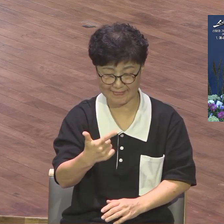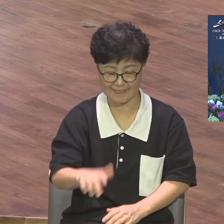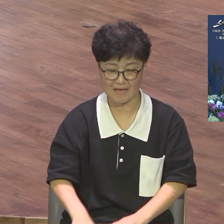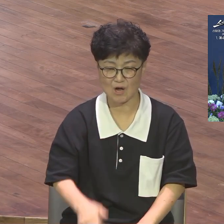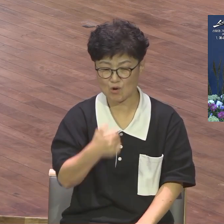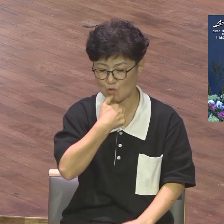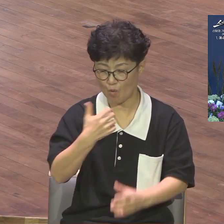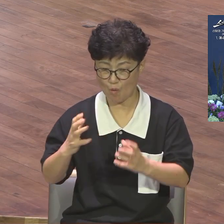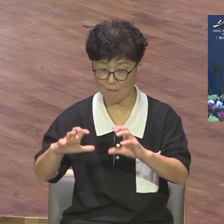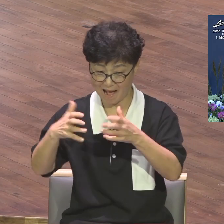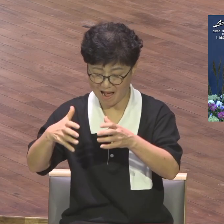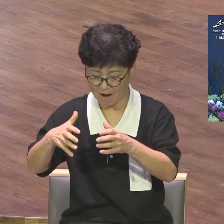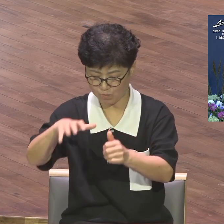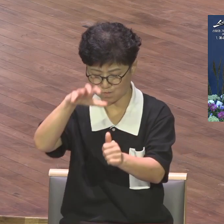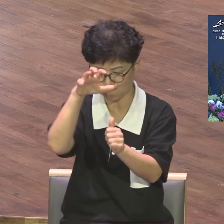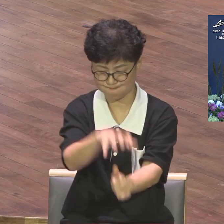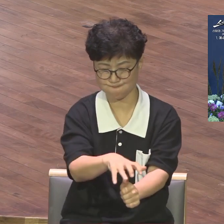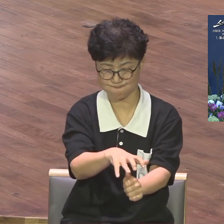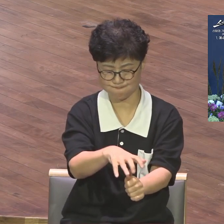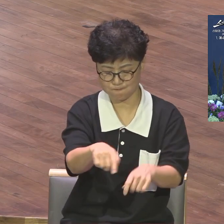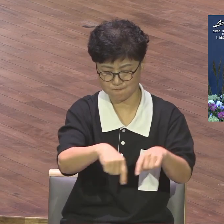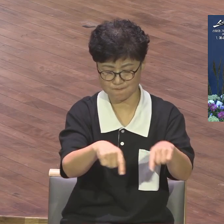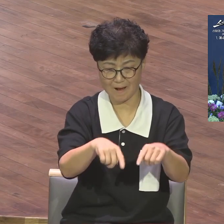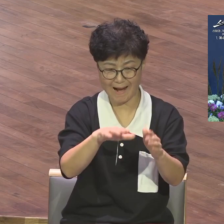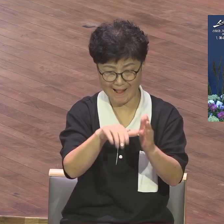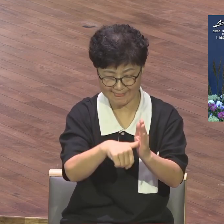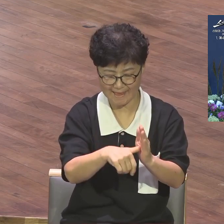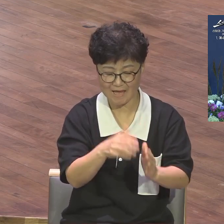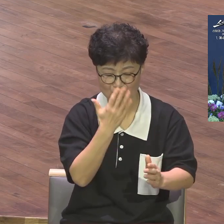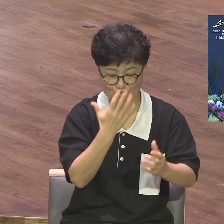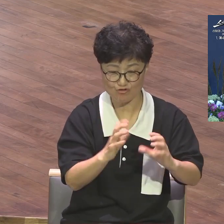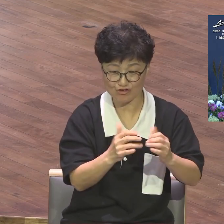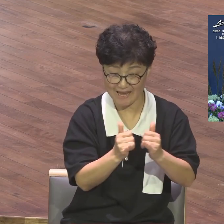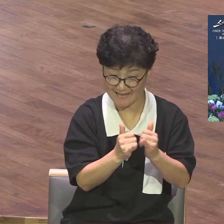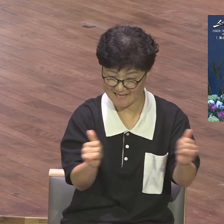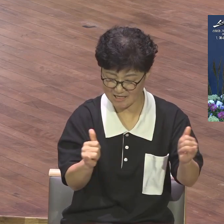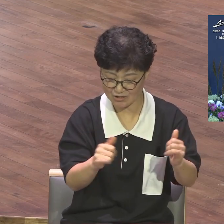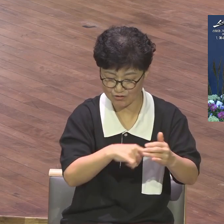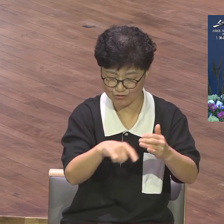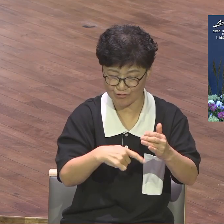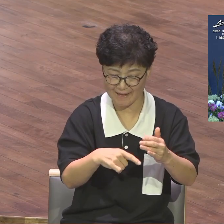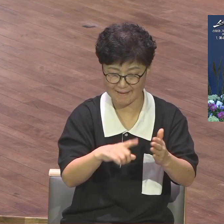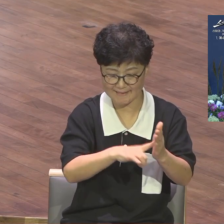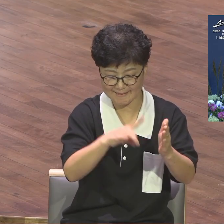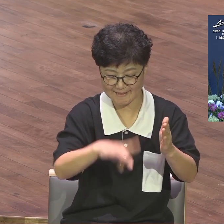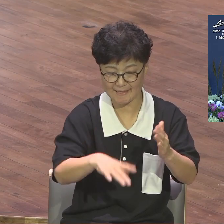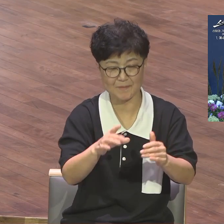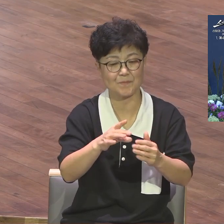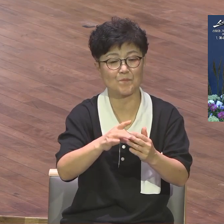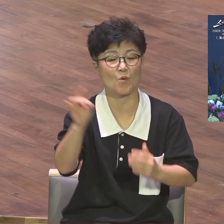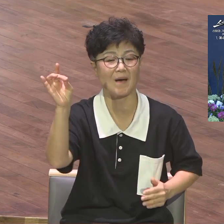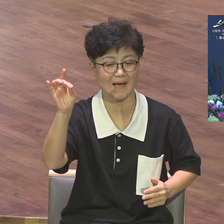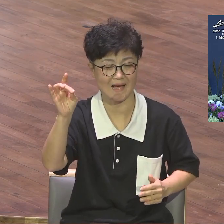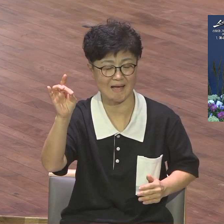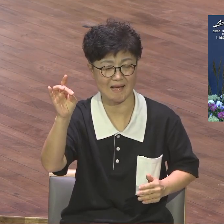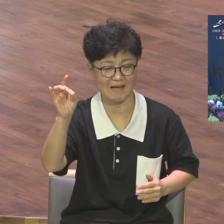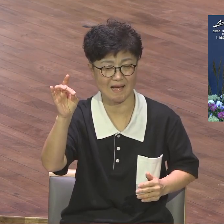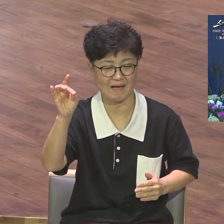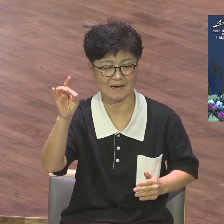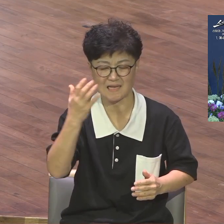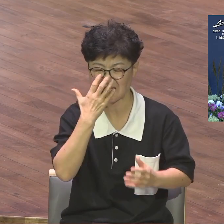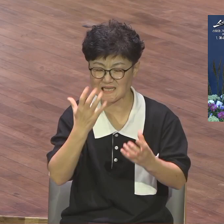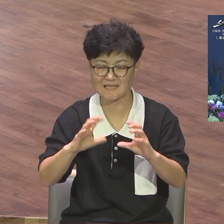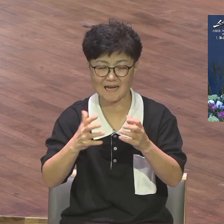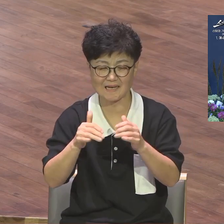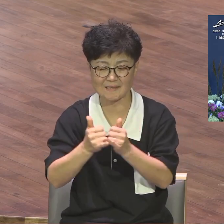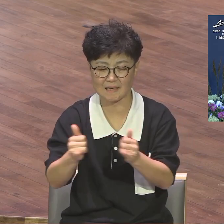통치하면서 로마의 앞잡이로 유대 사람을 딱 세우게 되어집니다. 유대 사람 중에 세리를 뽑아서 이제 이스라엘 민족들을 통치하게 되어지는